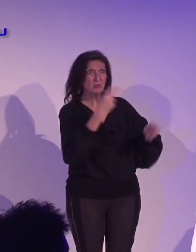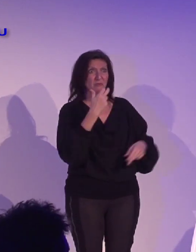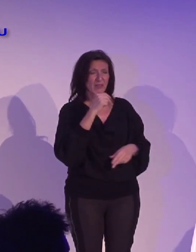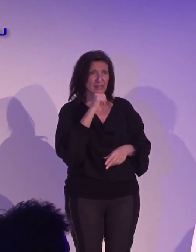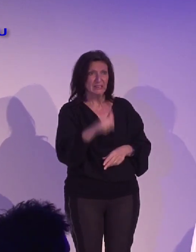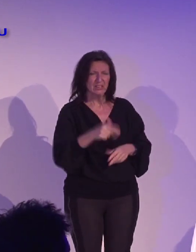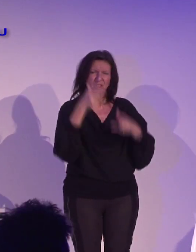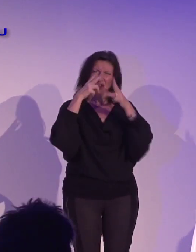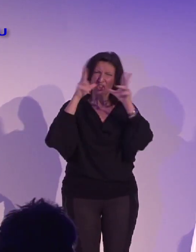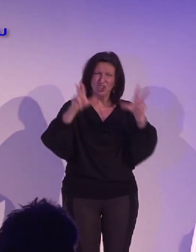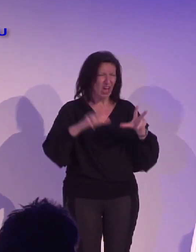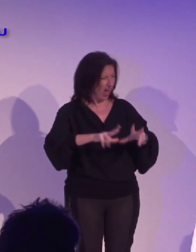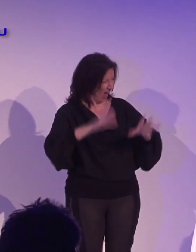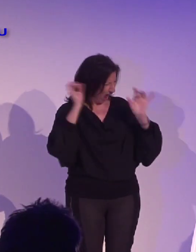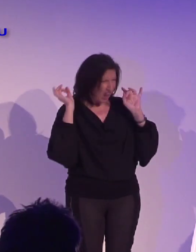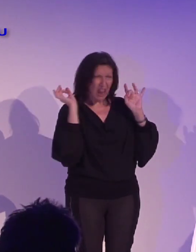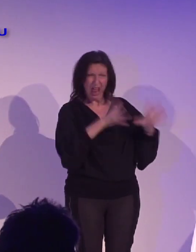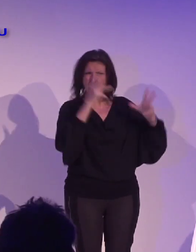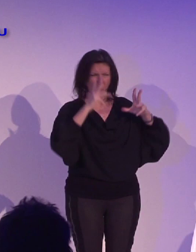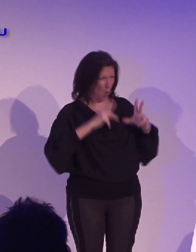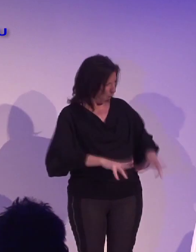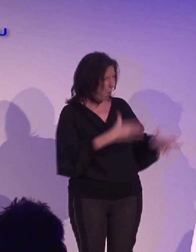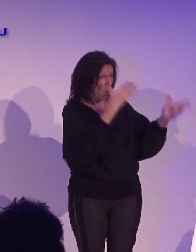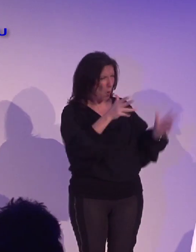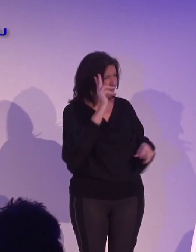Waschmaschine schreit. Lass mich in Ruhe, Franziska.